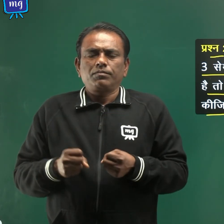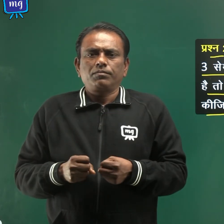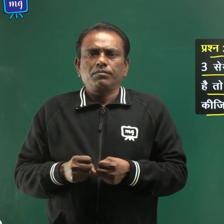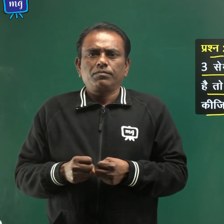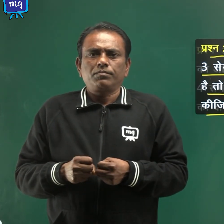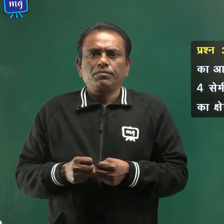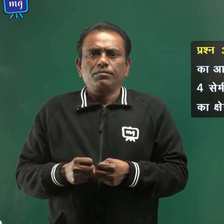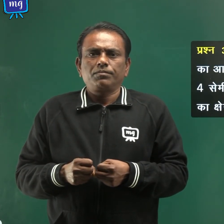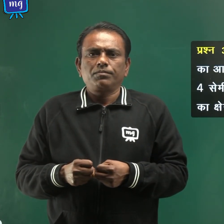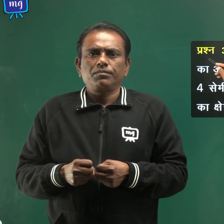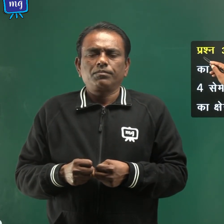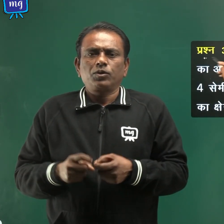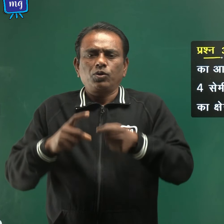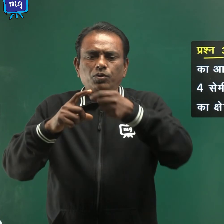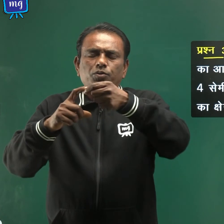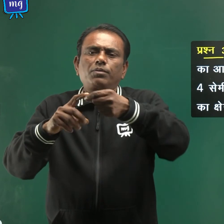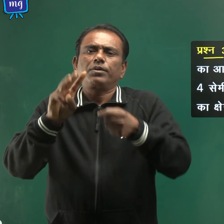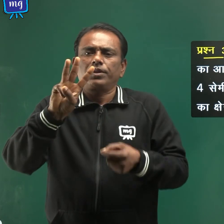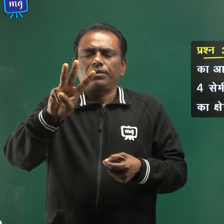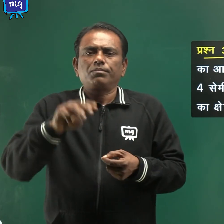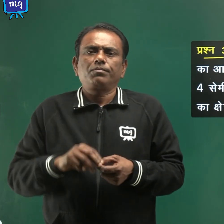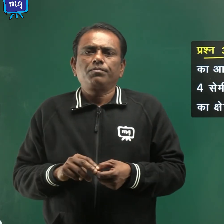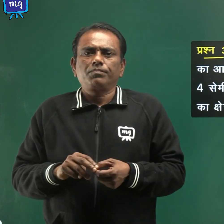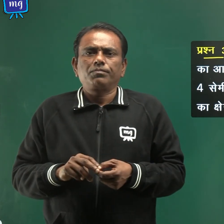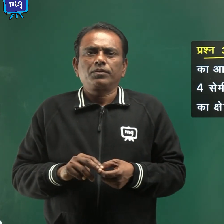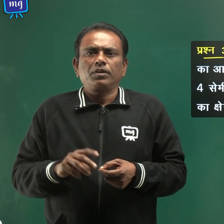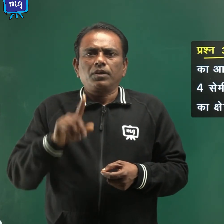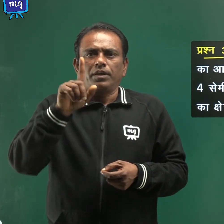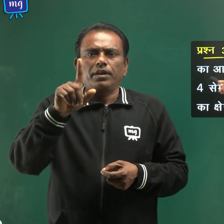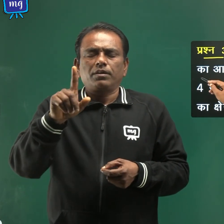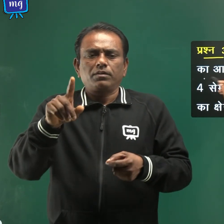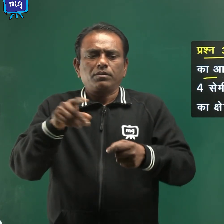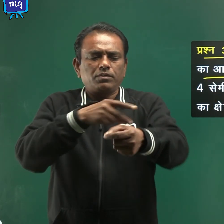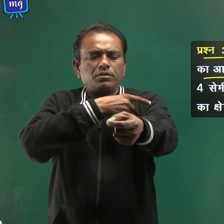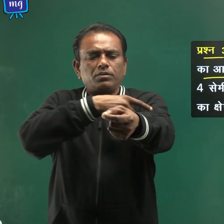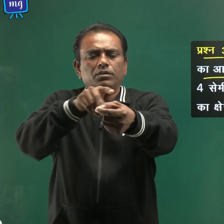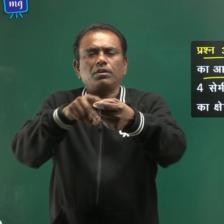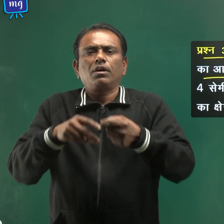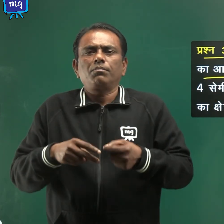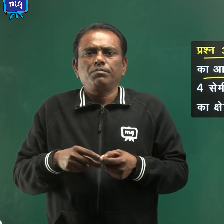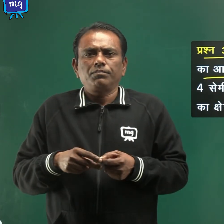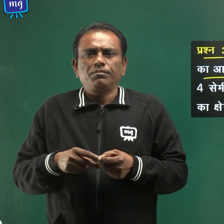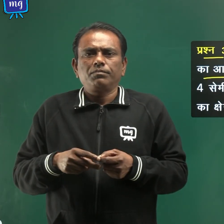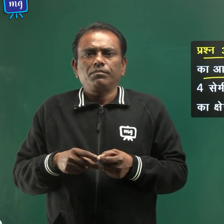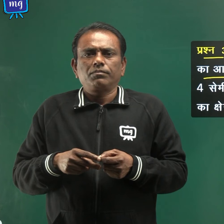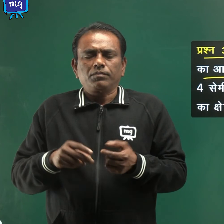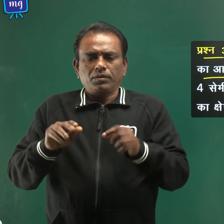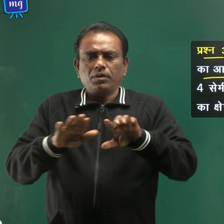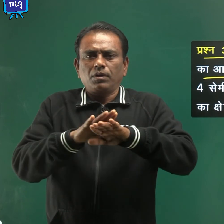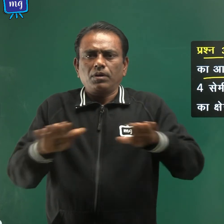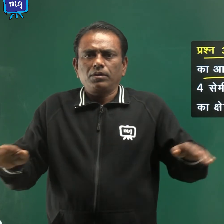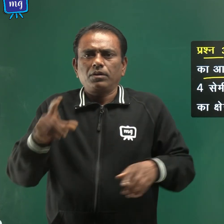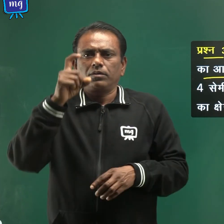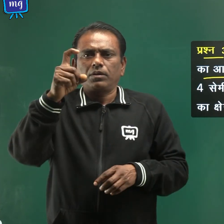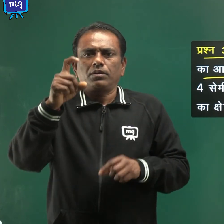ओ ए पर्सन 31 सम्मान करता तो मिलता का आधार साथ